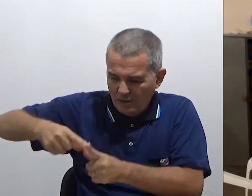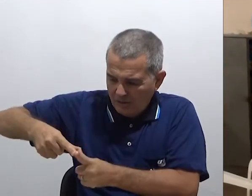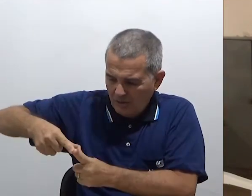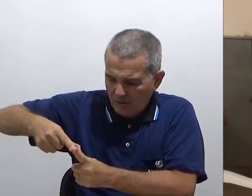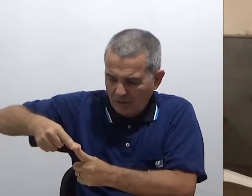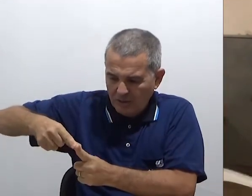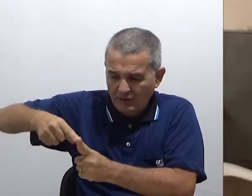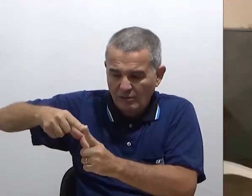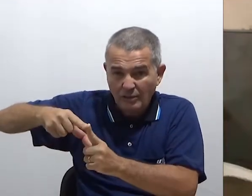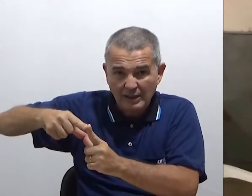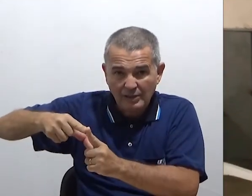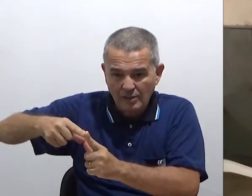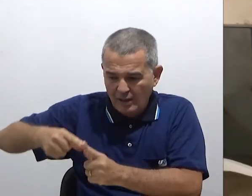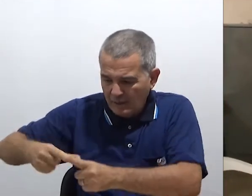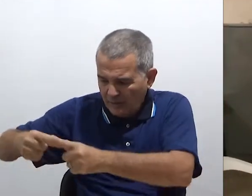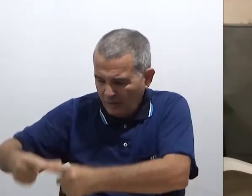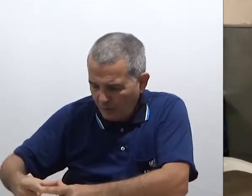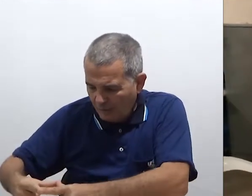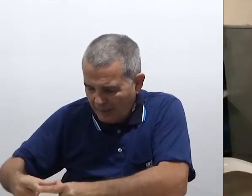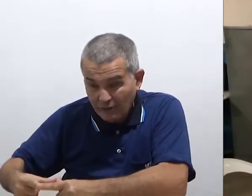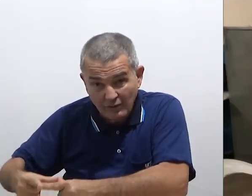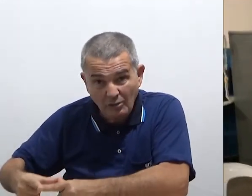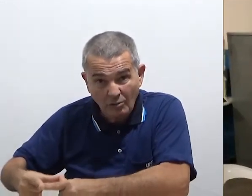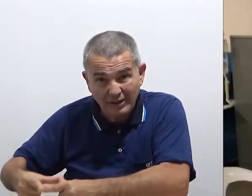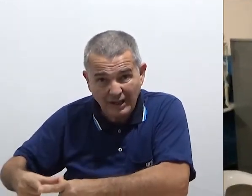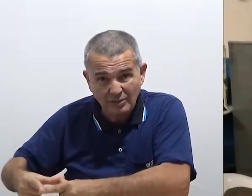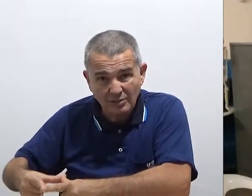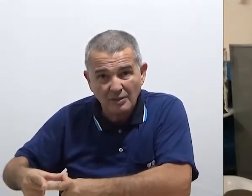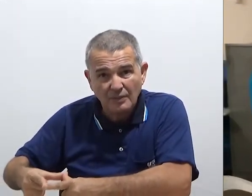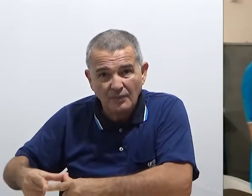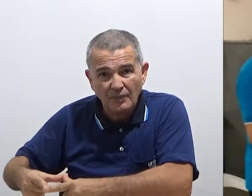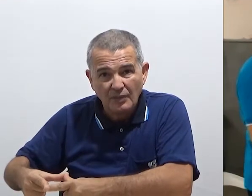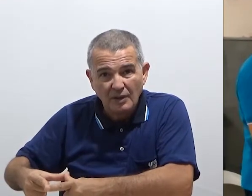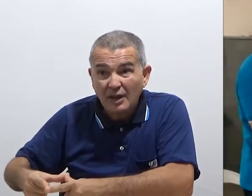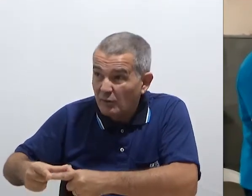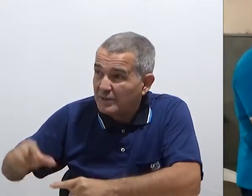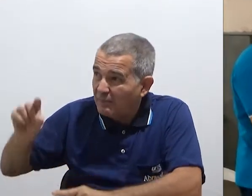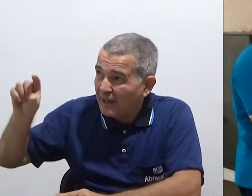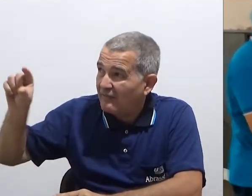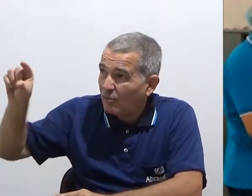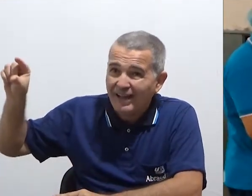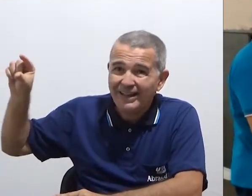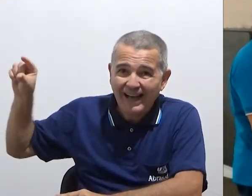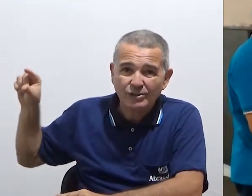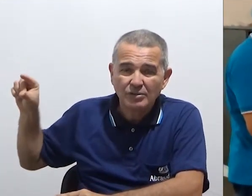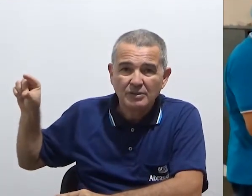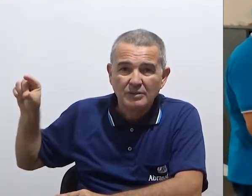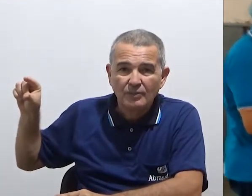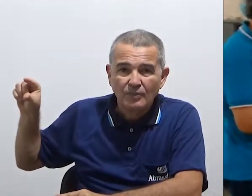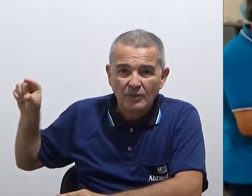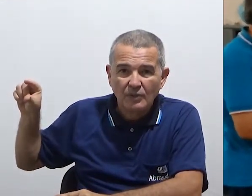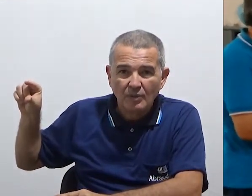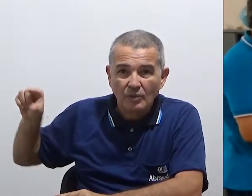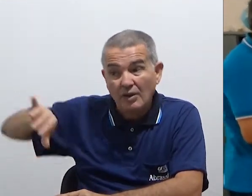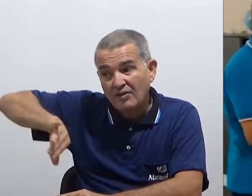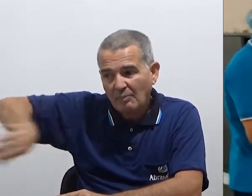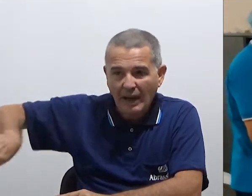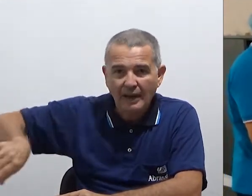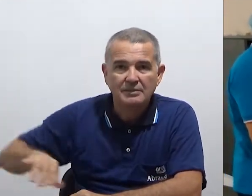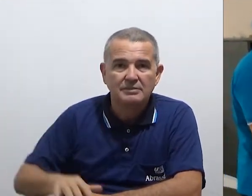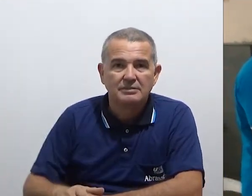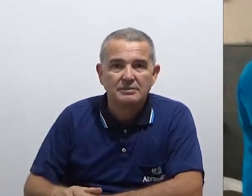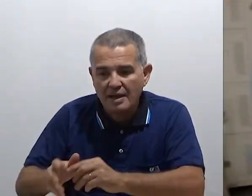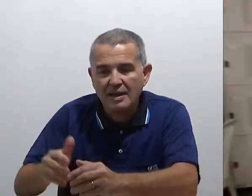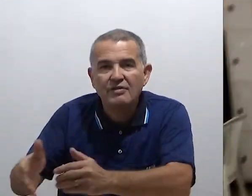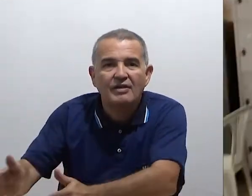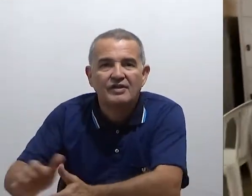quadrado, ó, tá vendo, quadrado, aí pego o formato, tá vendo, quadrado, e vou botar a palavra quadrado,